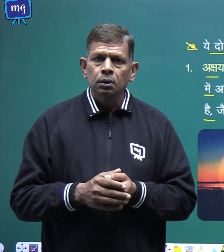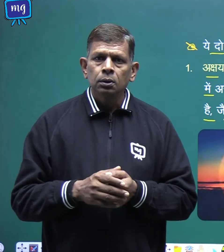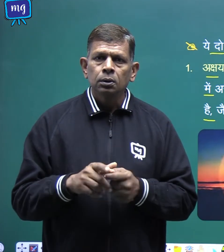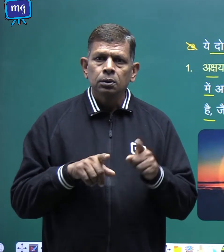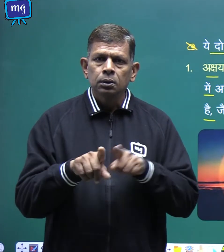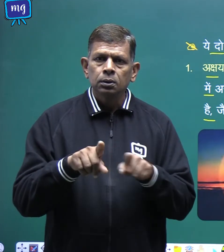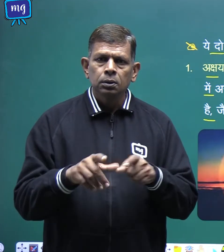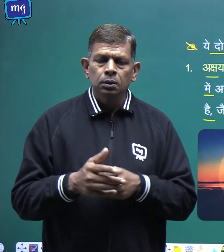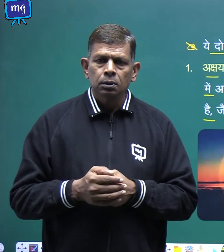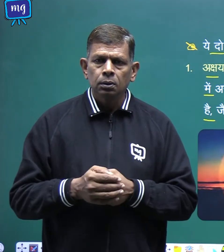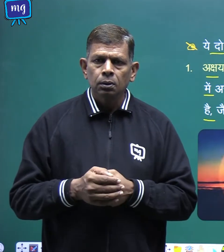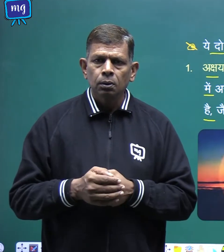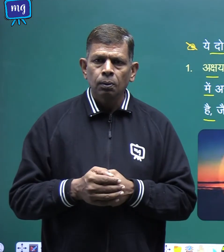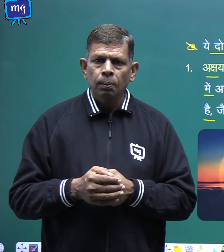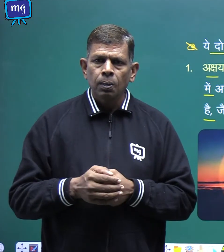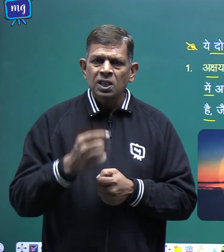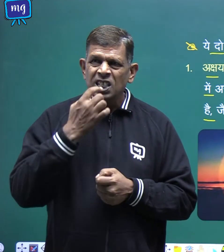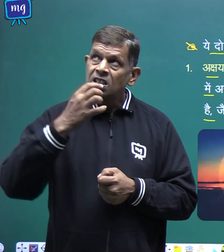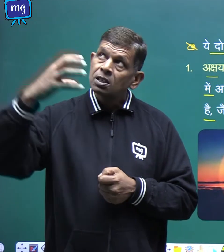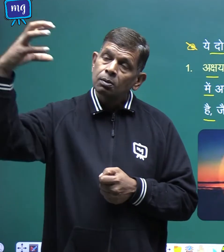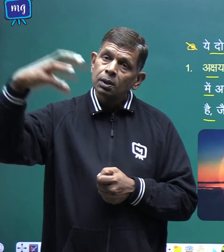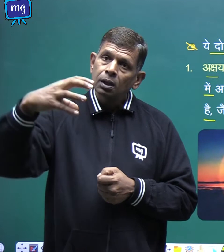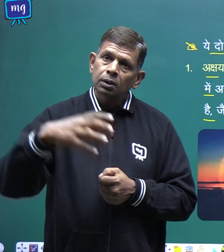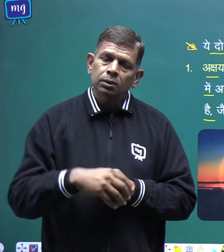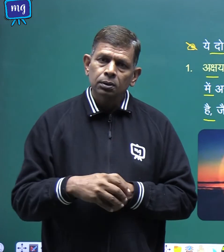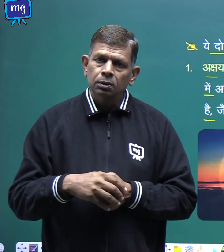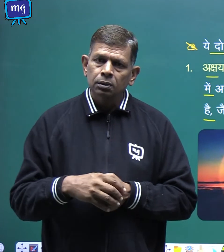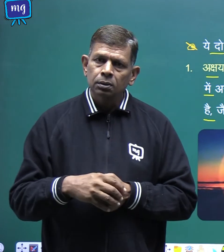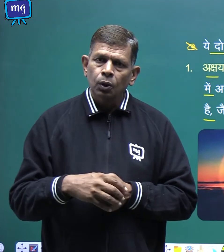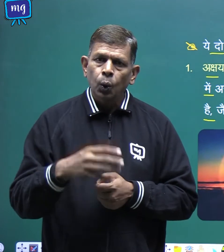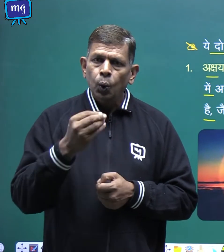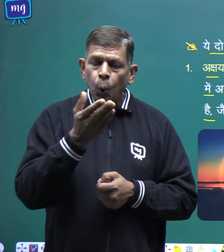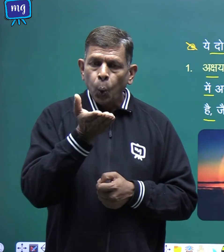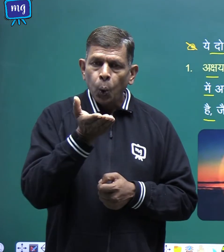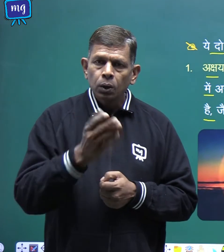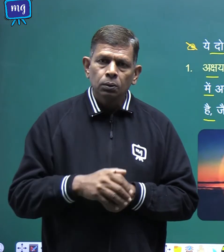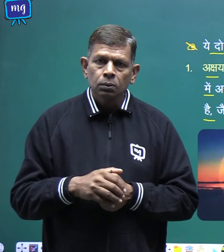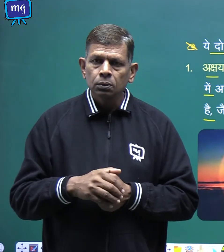जैसे सूर्य का प्रकाश और वायु।